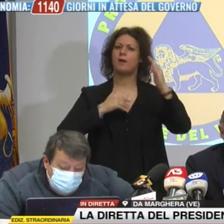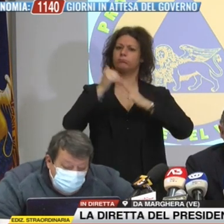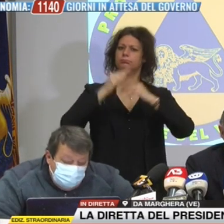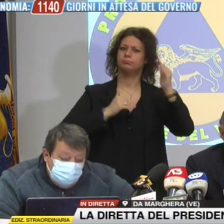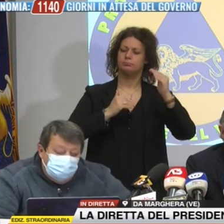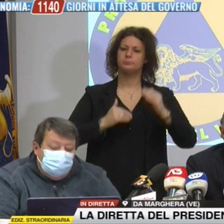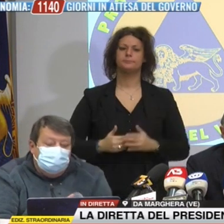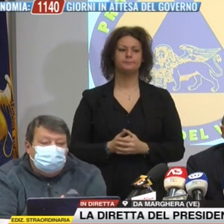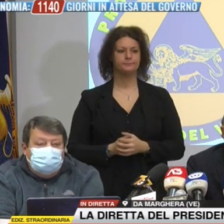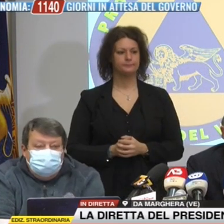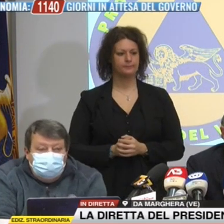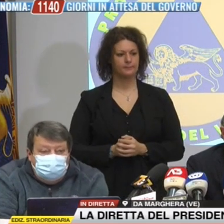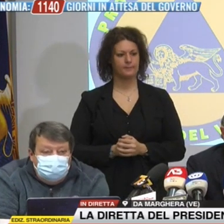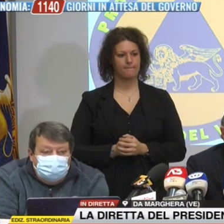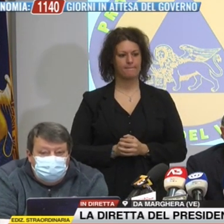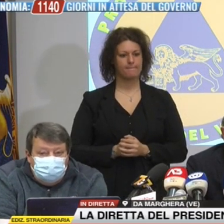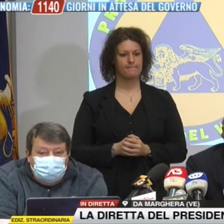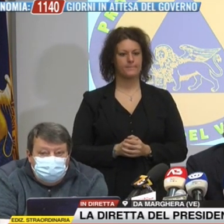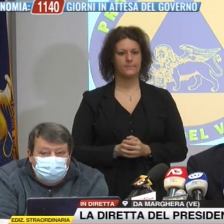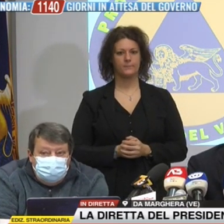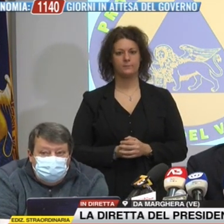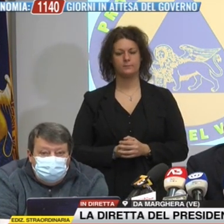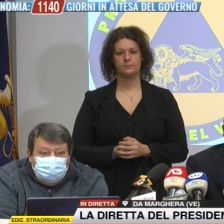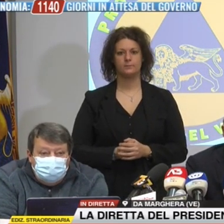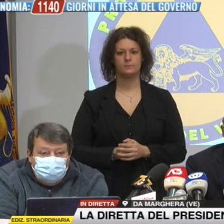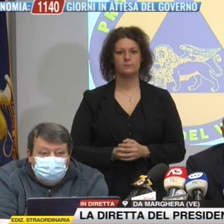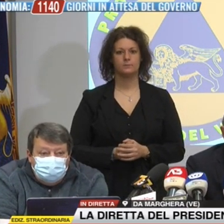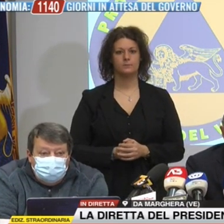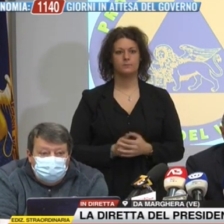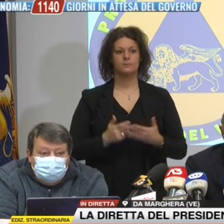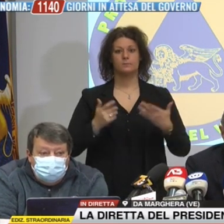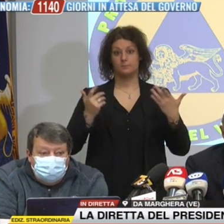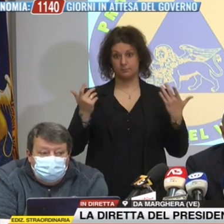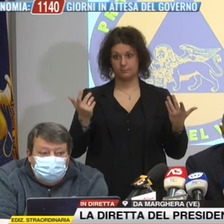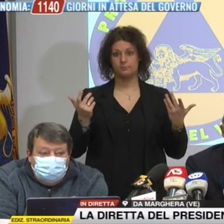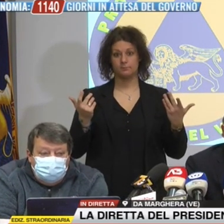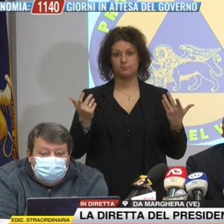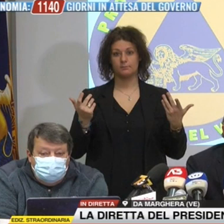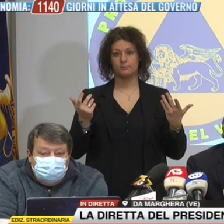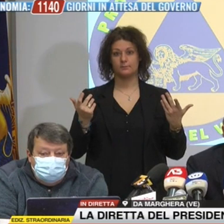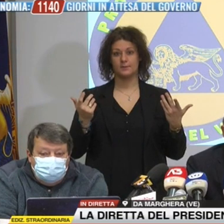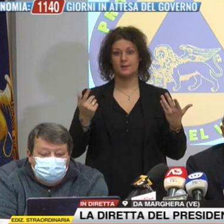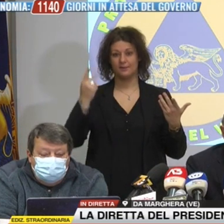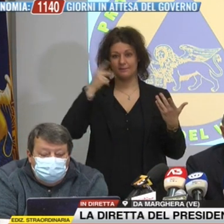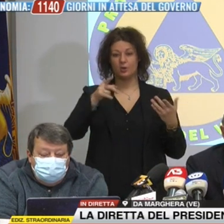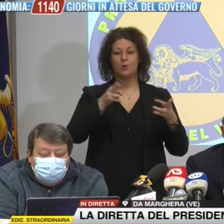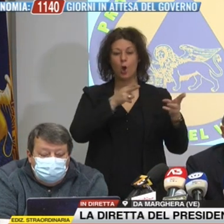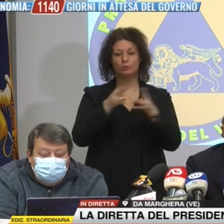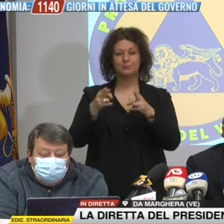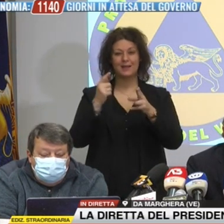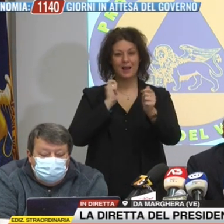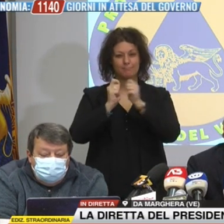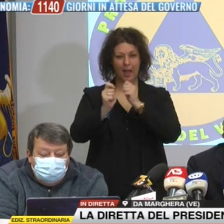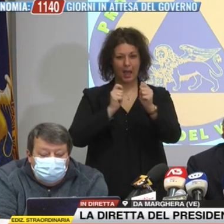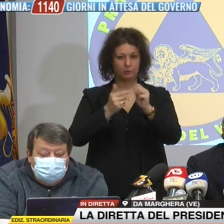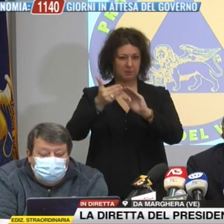considerate cosa abbiamo fatto e mi permetto di dire anche cosa ho fatto per riuscire a tirarlo fuori dalla palude sto ospedale.